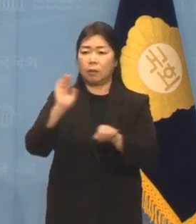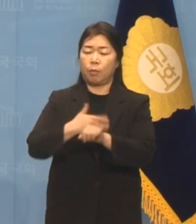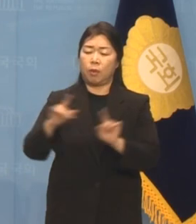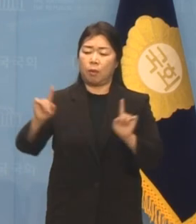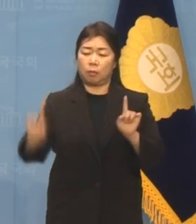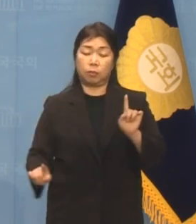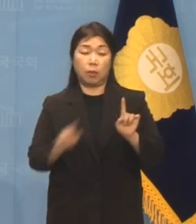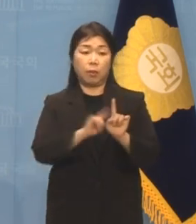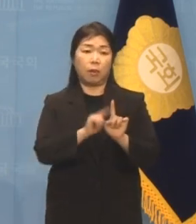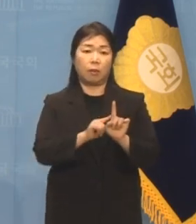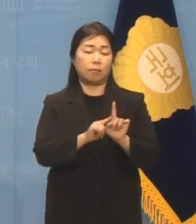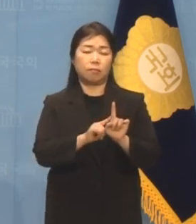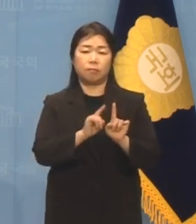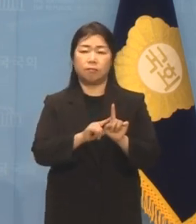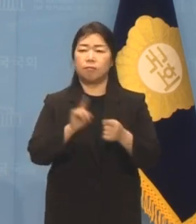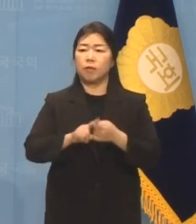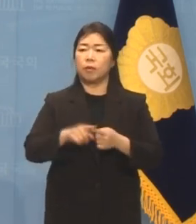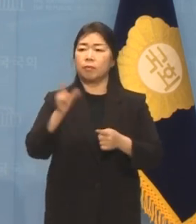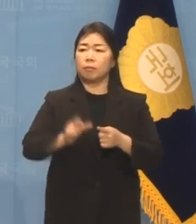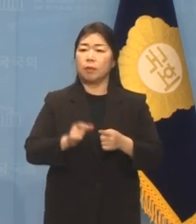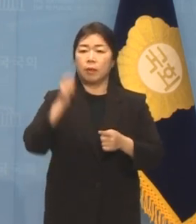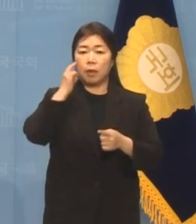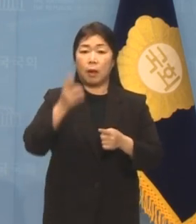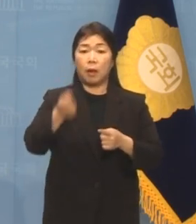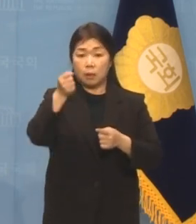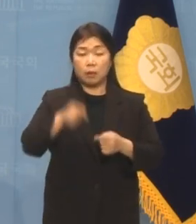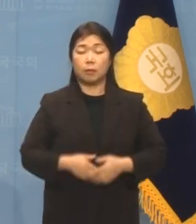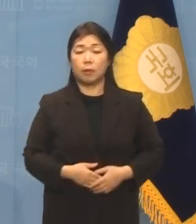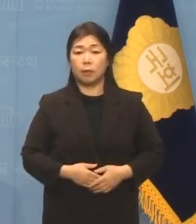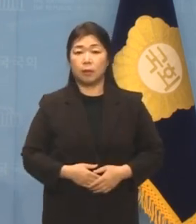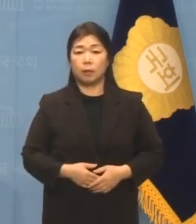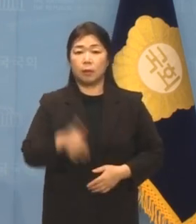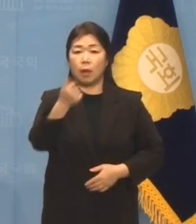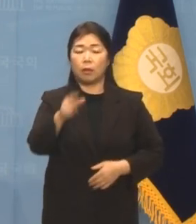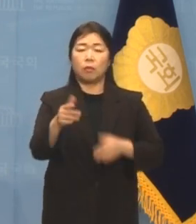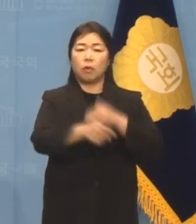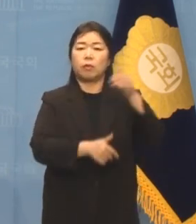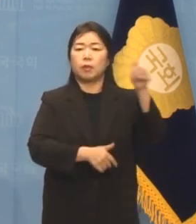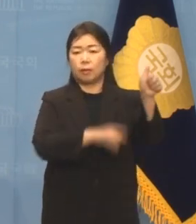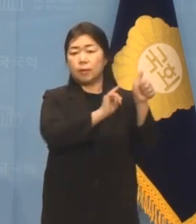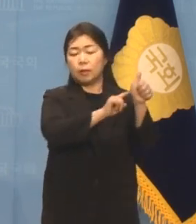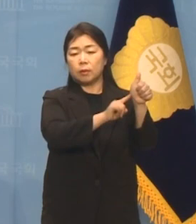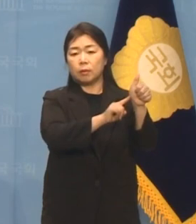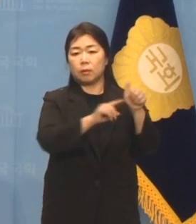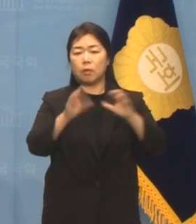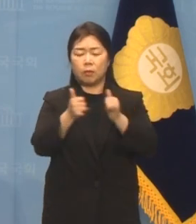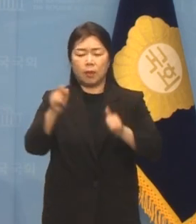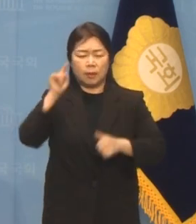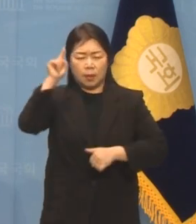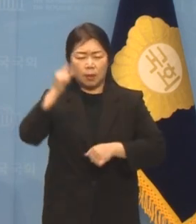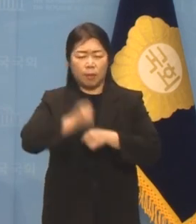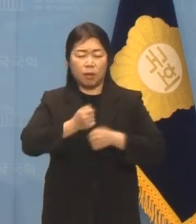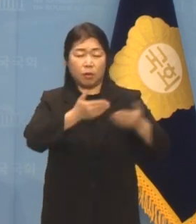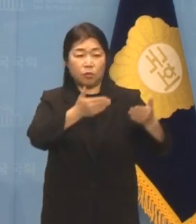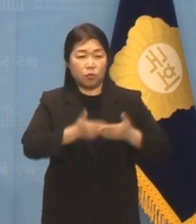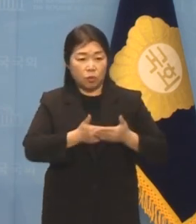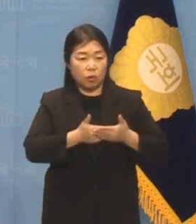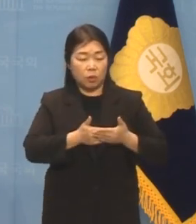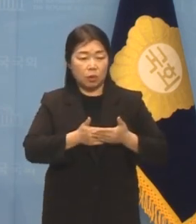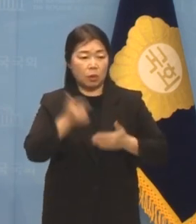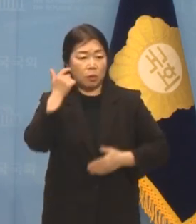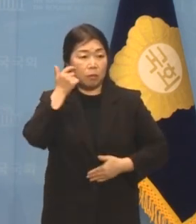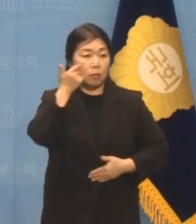정치가 남긴 결과입니다 한동훈 위원장님 국민들 짜증만 유발하는 문화법